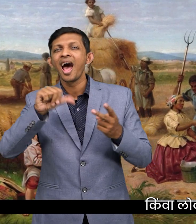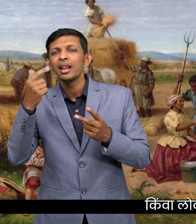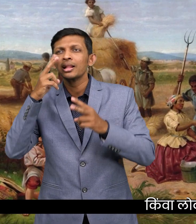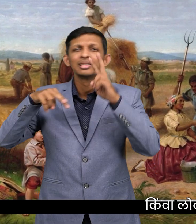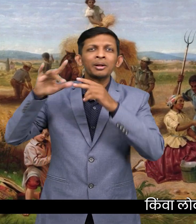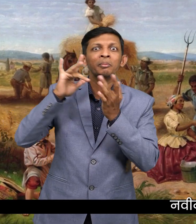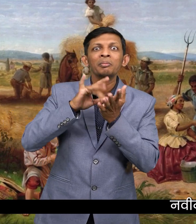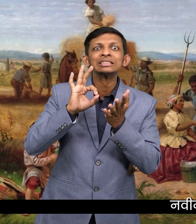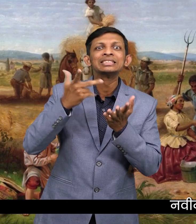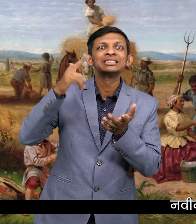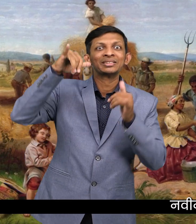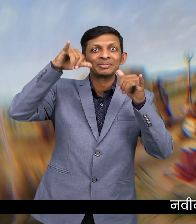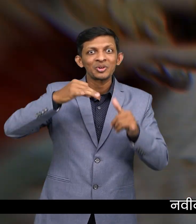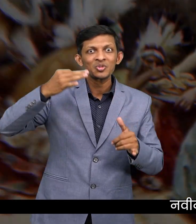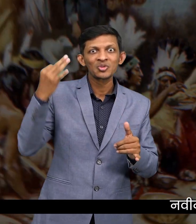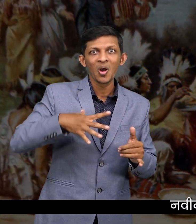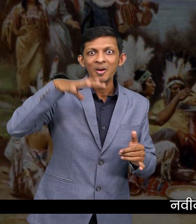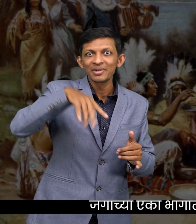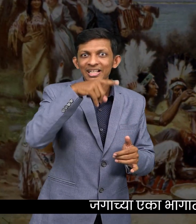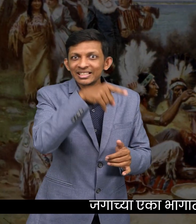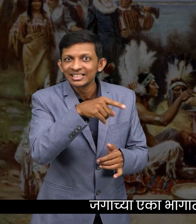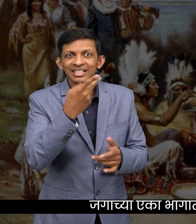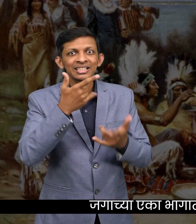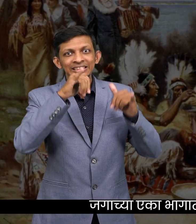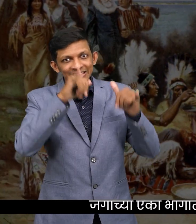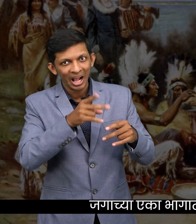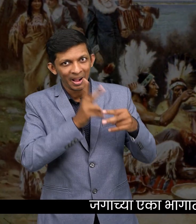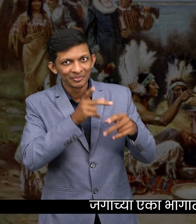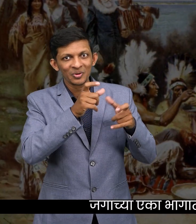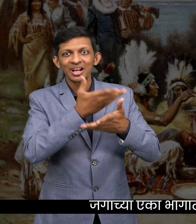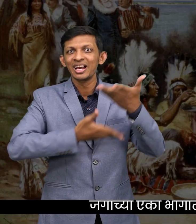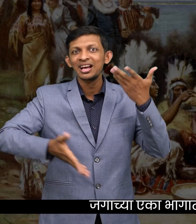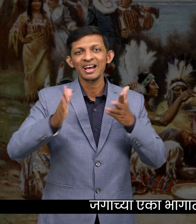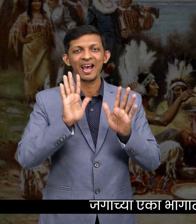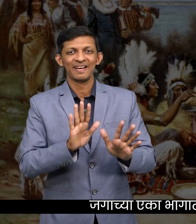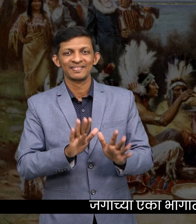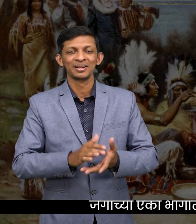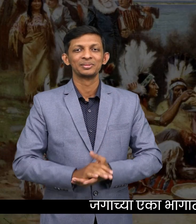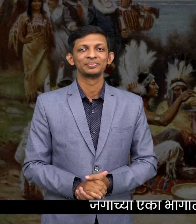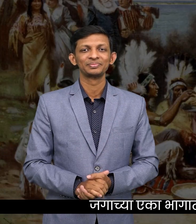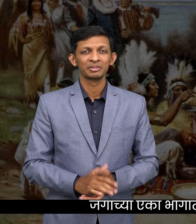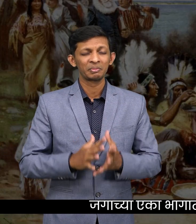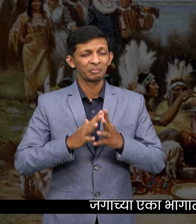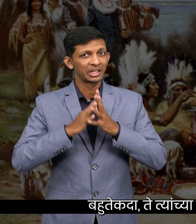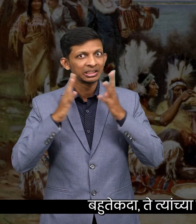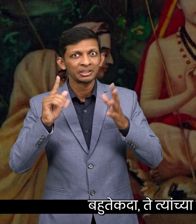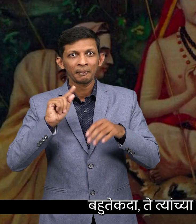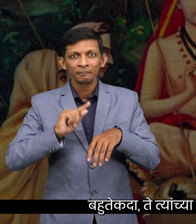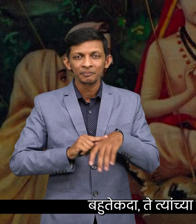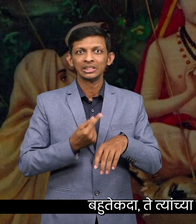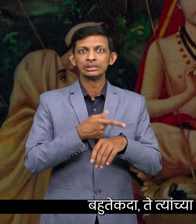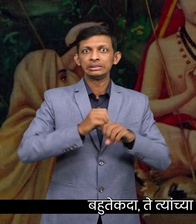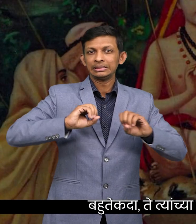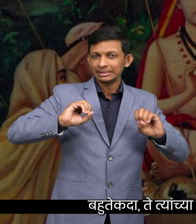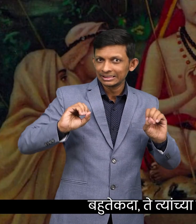करण्यासाठी नवीन ठिकाणांच्या शोधात जगाच्या एका भागातून दुसऱ्या भागात प्रवास करत असत.